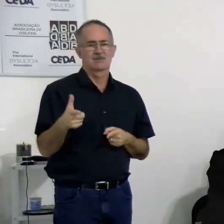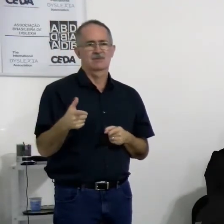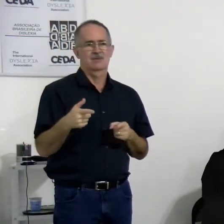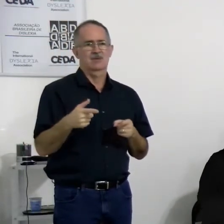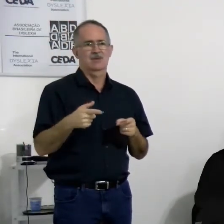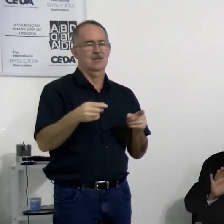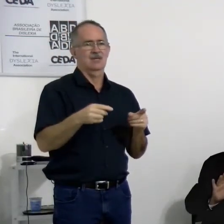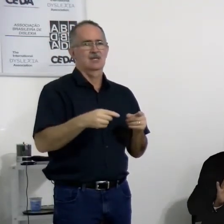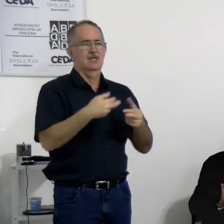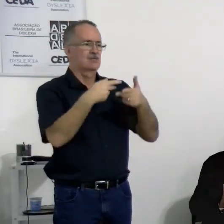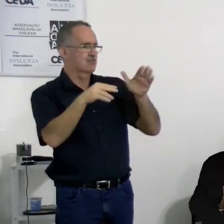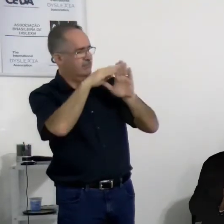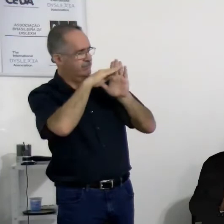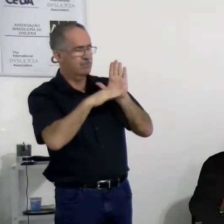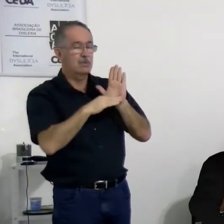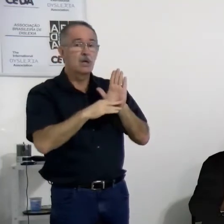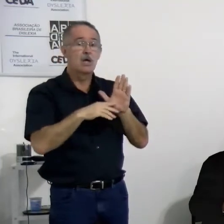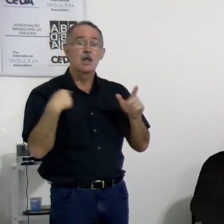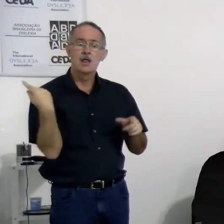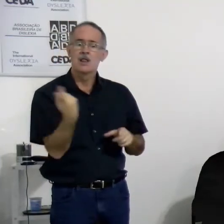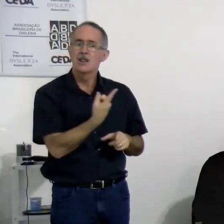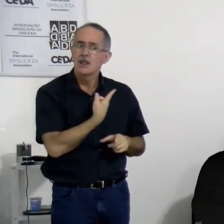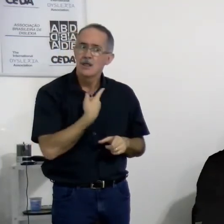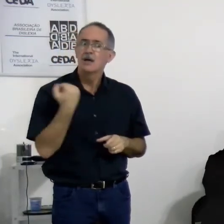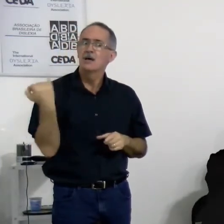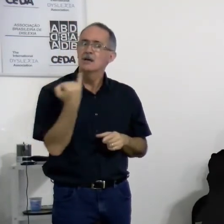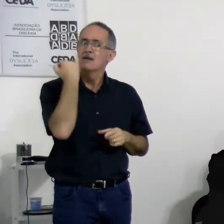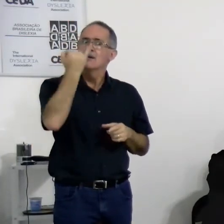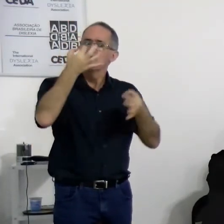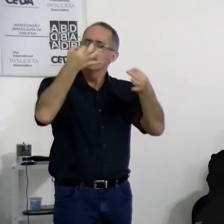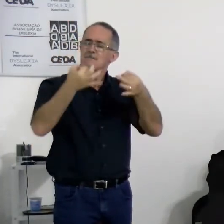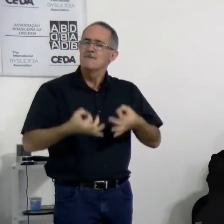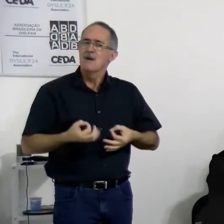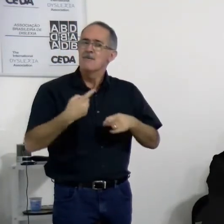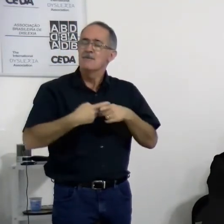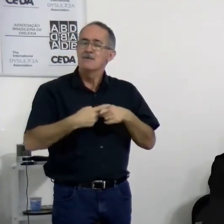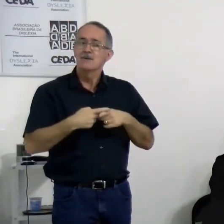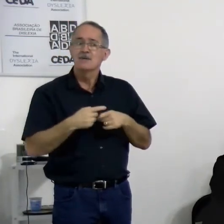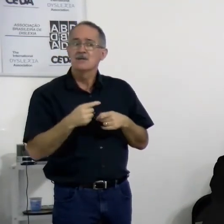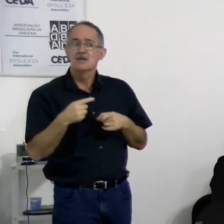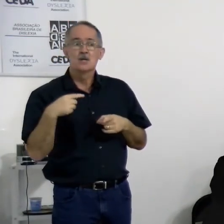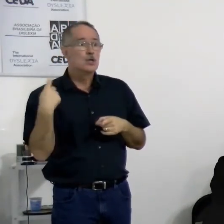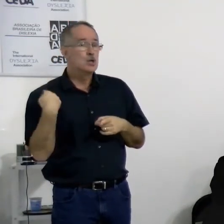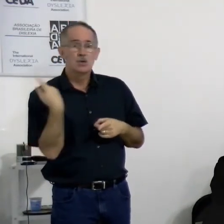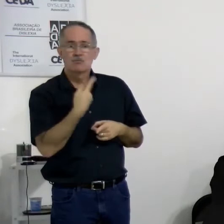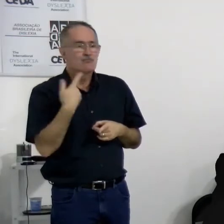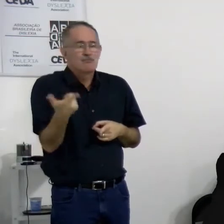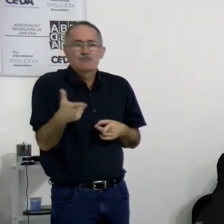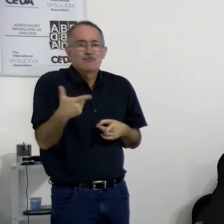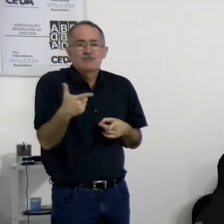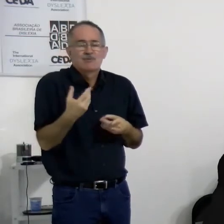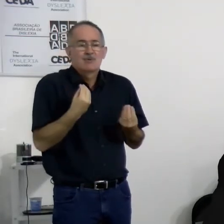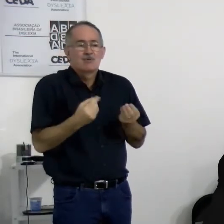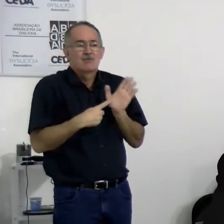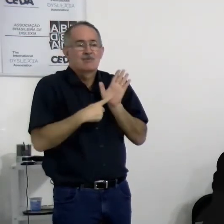para nós é perfeito, não é verdade? Porque nós não temos como prover prontuários. Porque